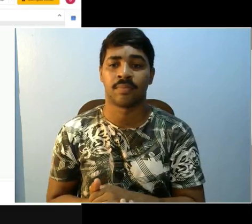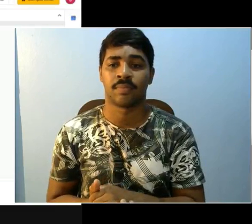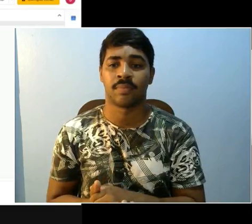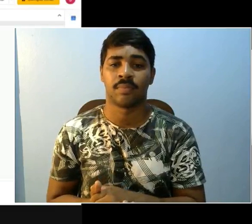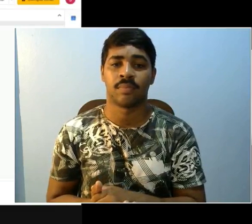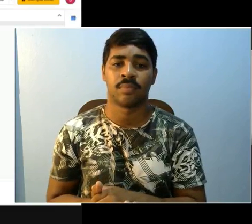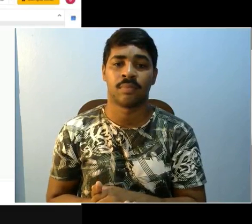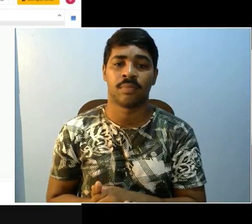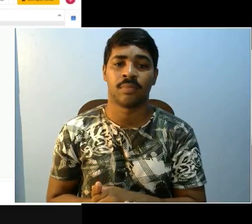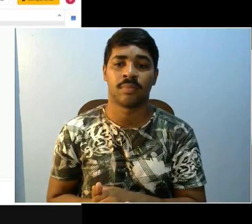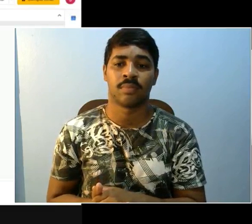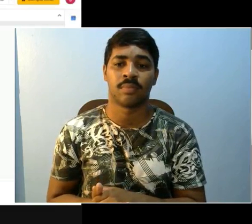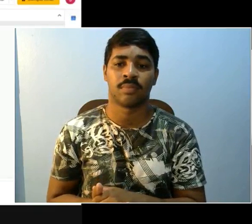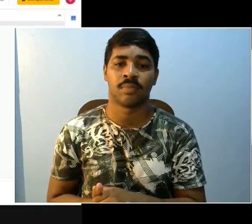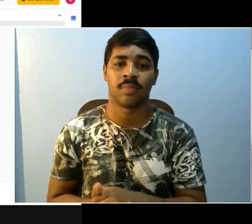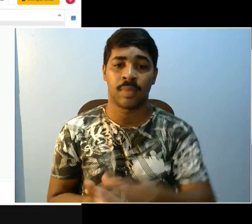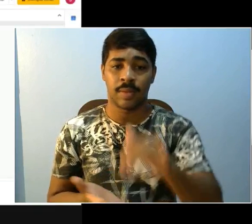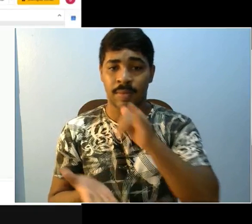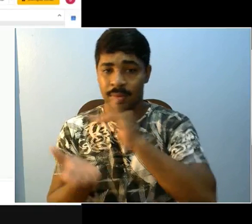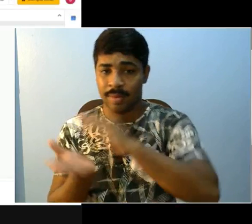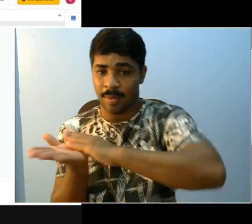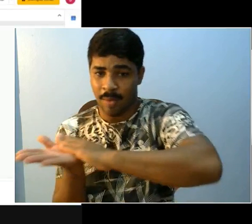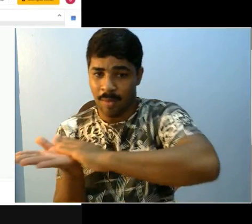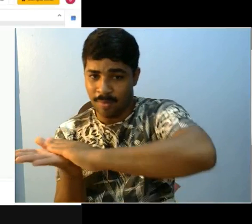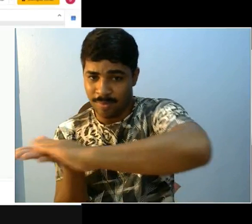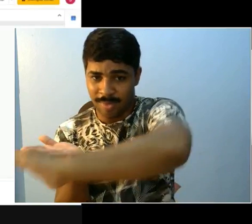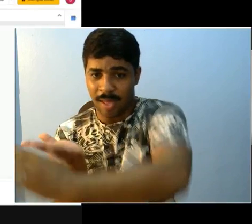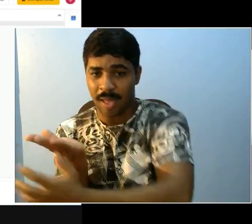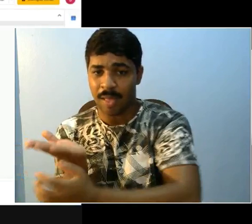ele segura até o limite máximo.